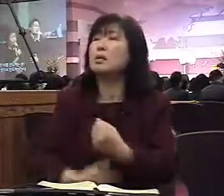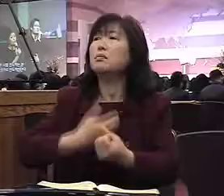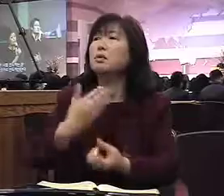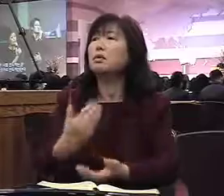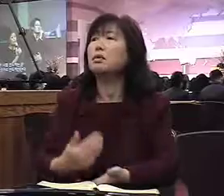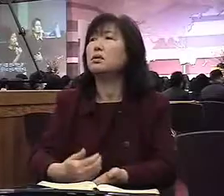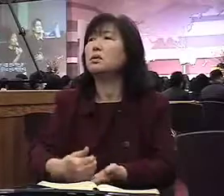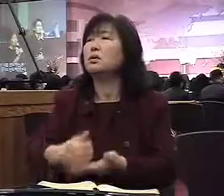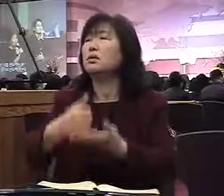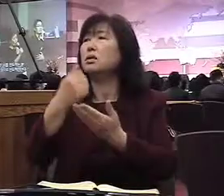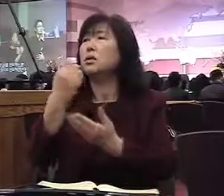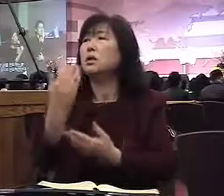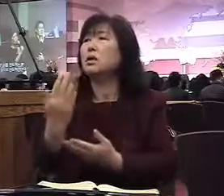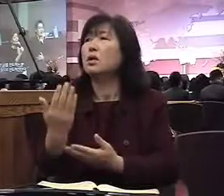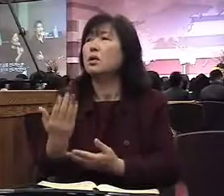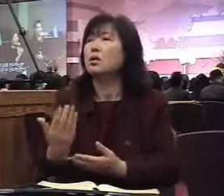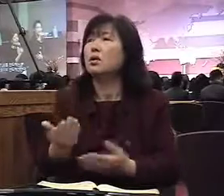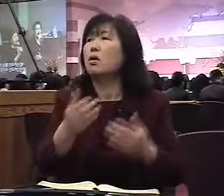하나님은